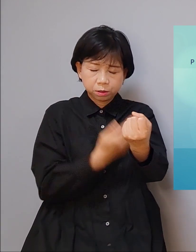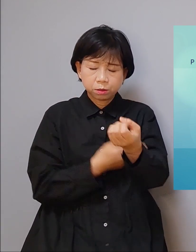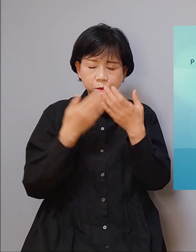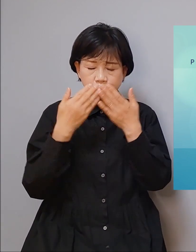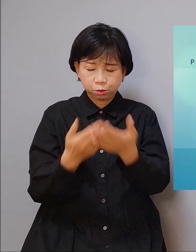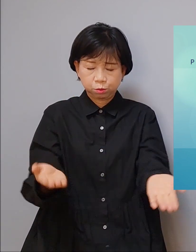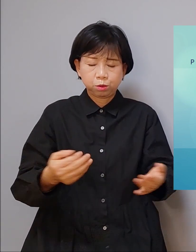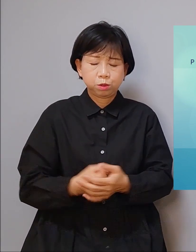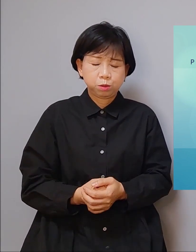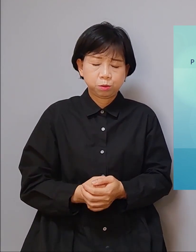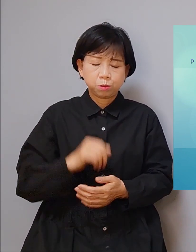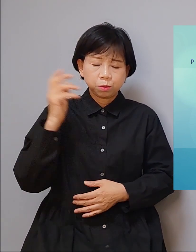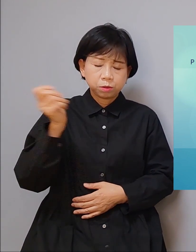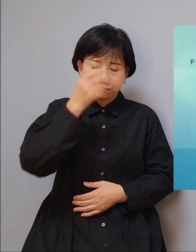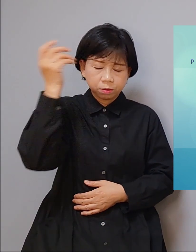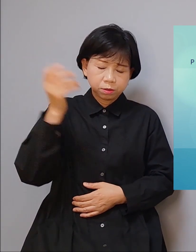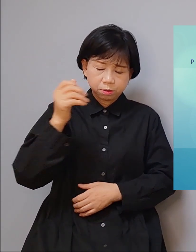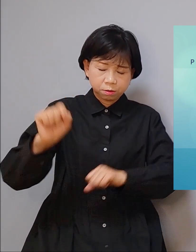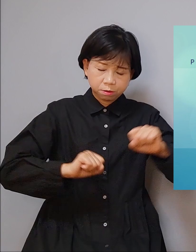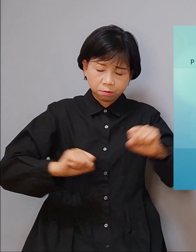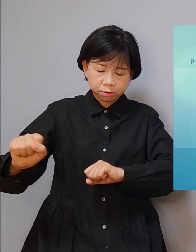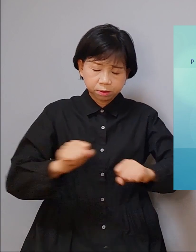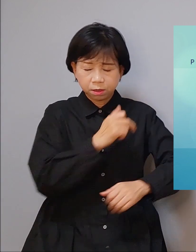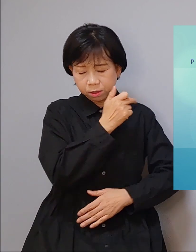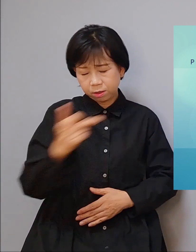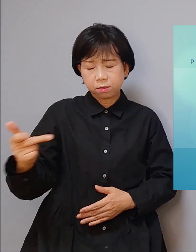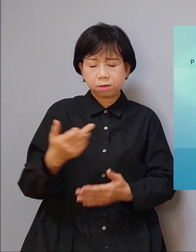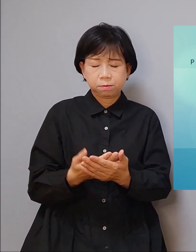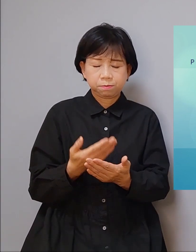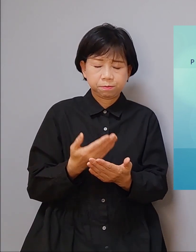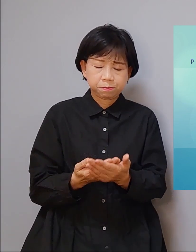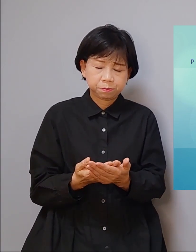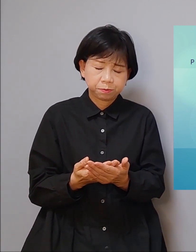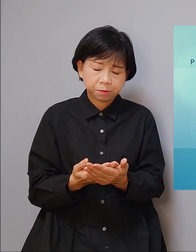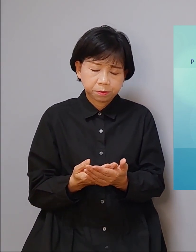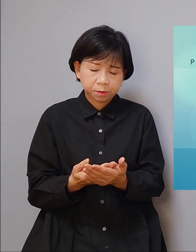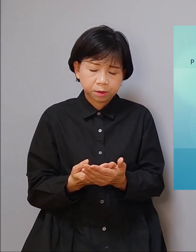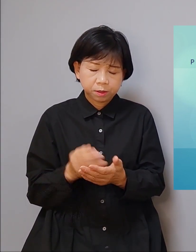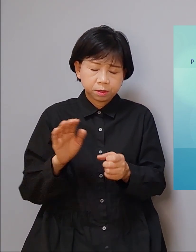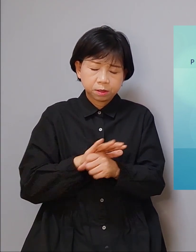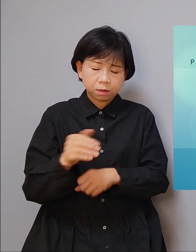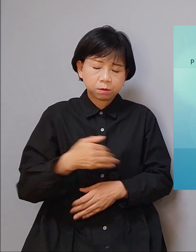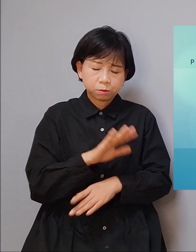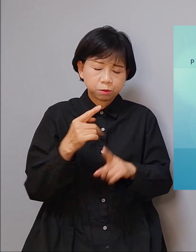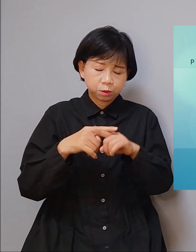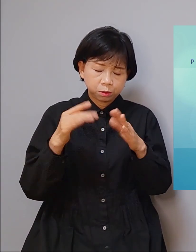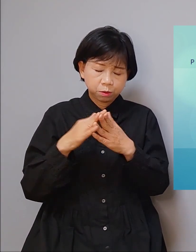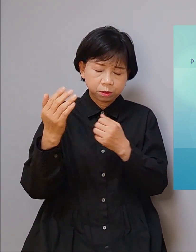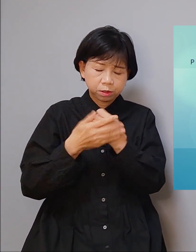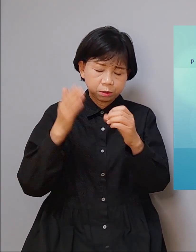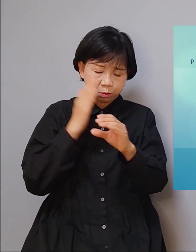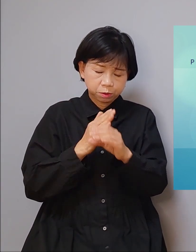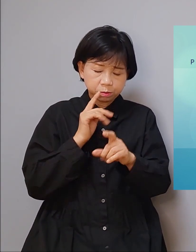주셔서 성령의 역사가 크게 일어나게 하옵소서. 사랑하는 우리 교회가 은혜 중심, 말씀